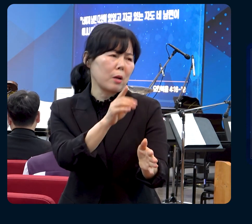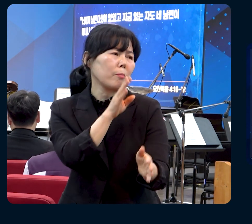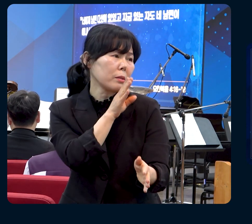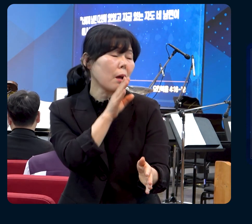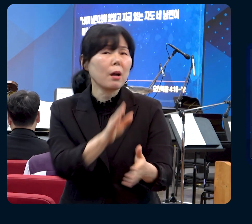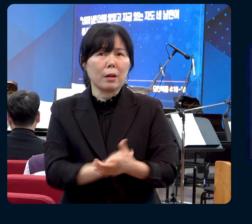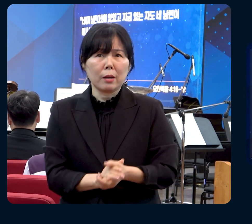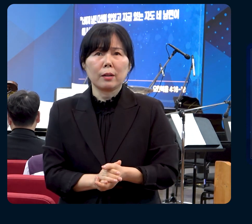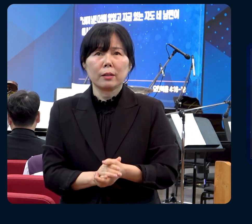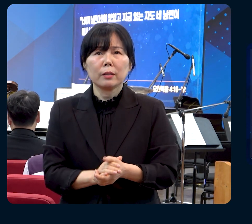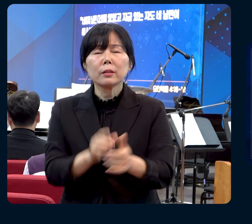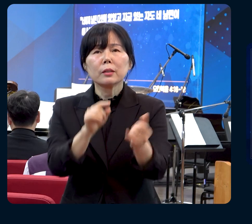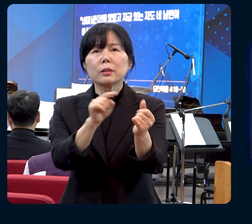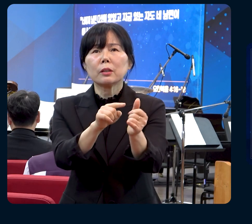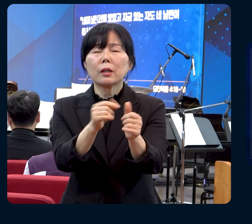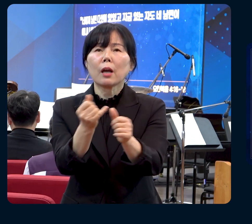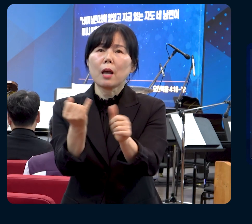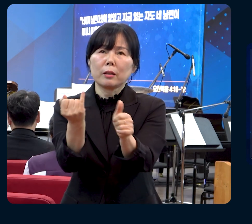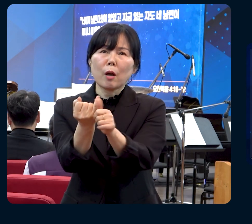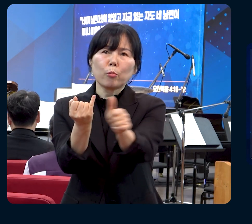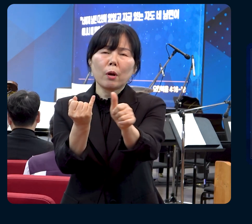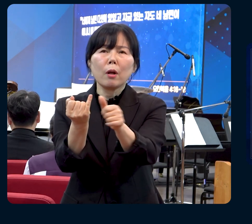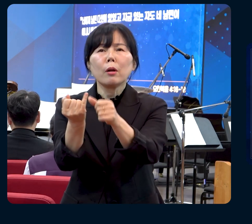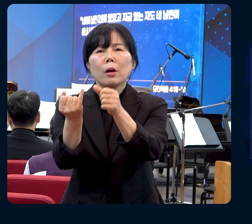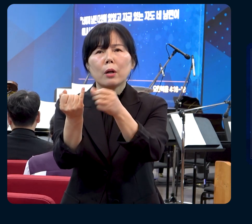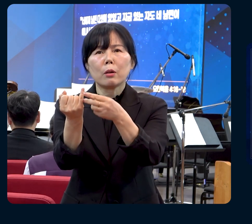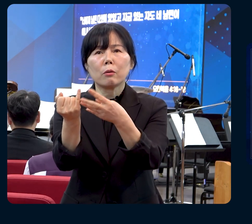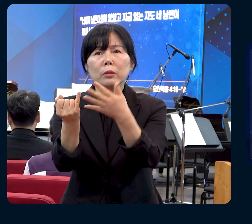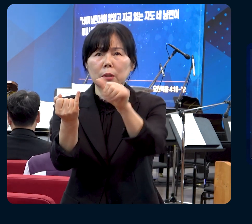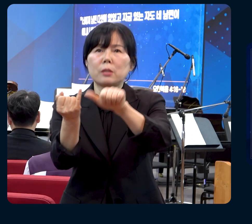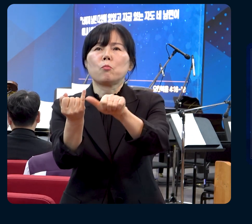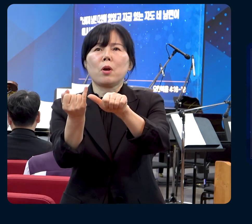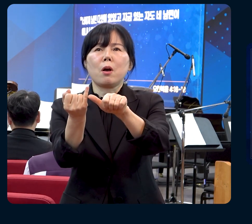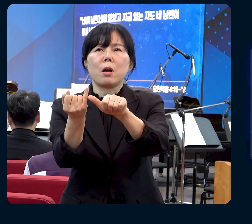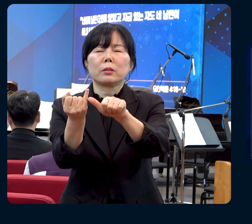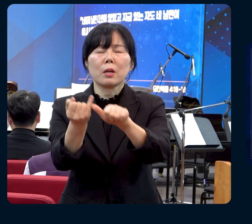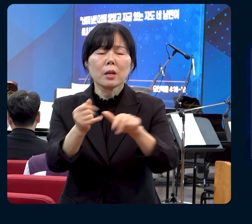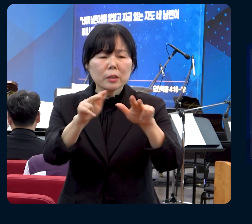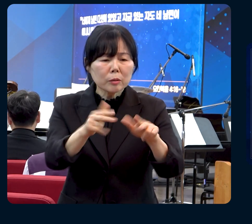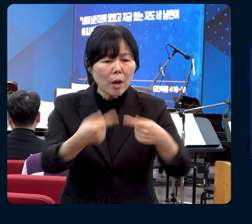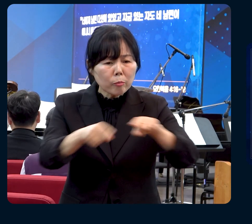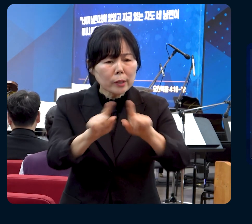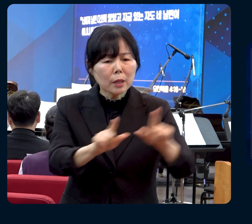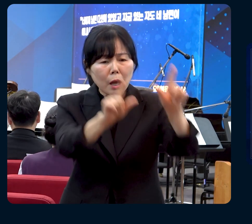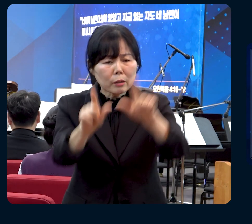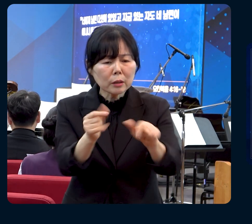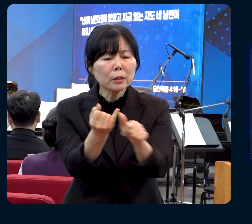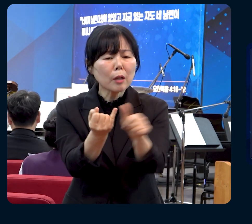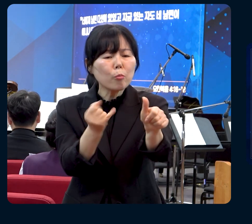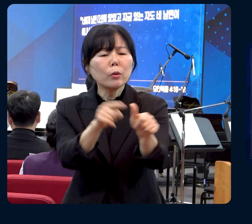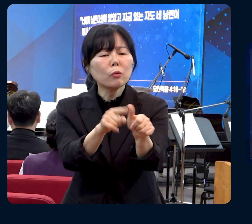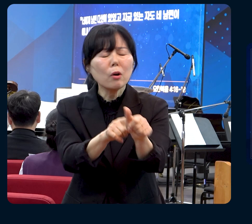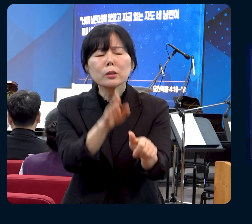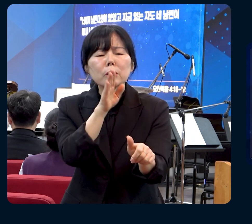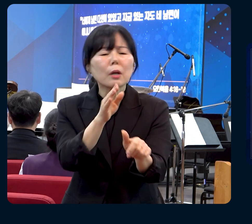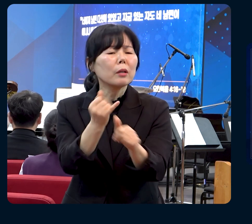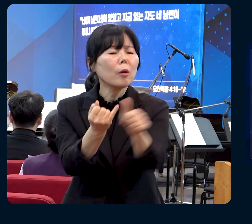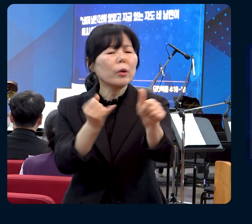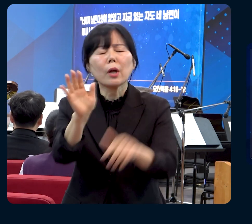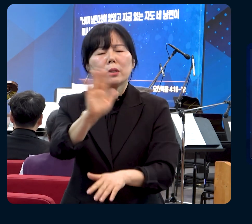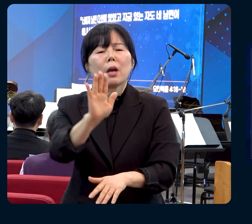옳도다. 너에게 남편 5이 있었고 지금 있는 자도 내 남편이 아니니 내 말이